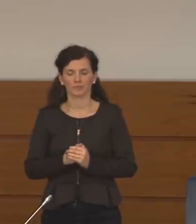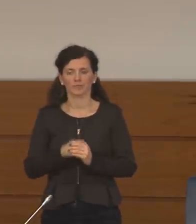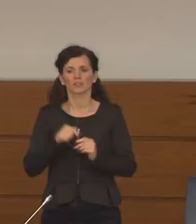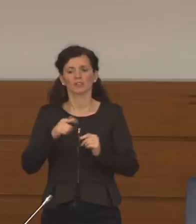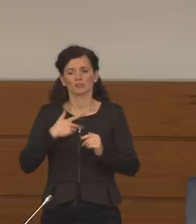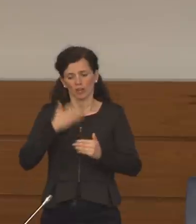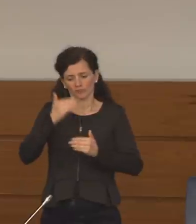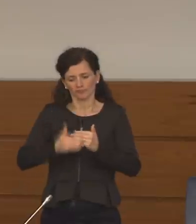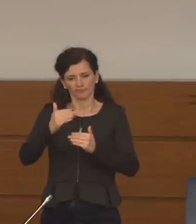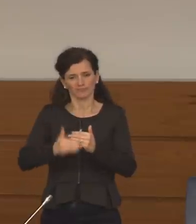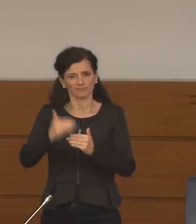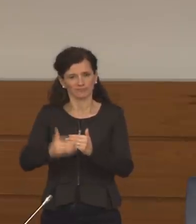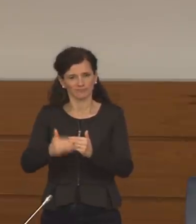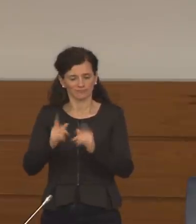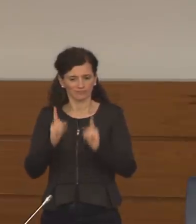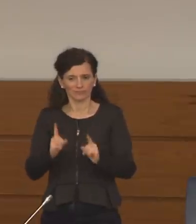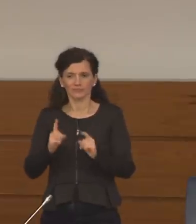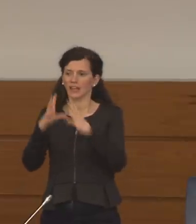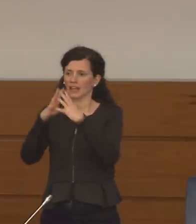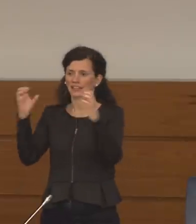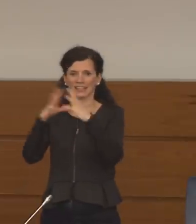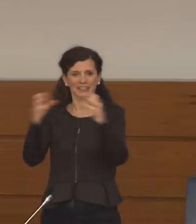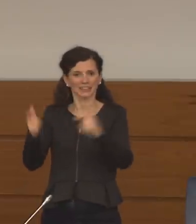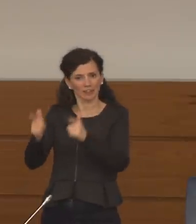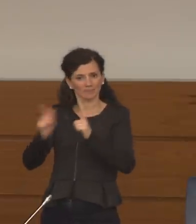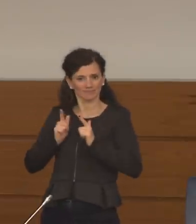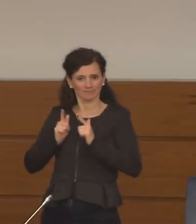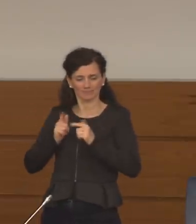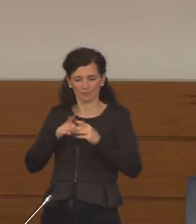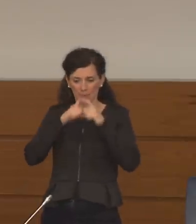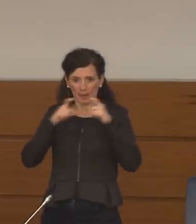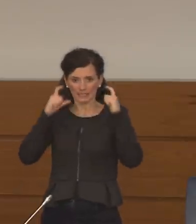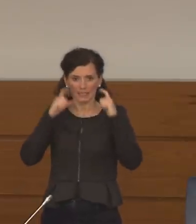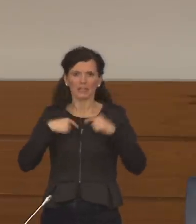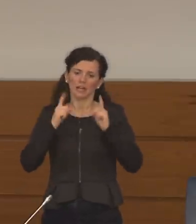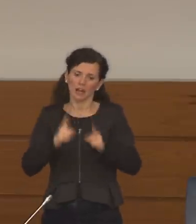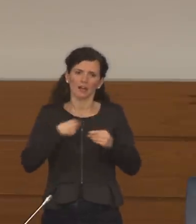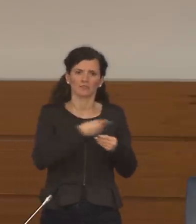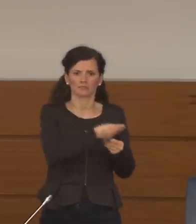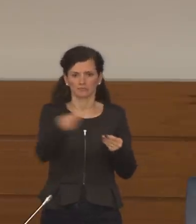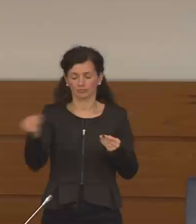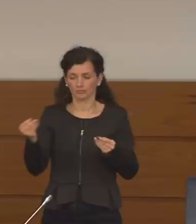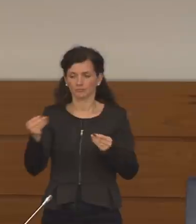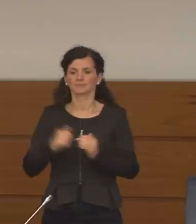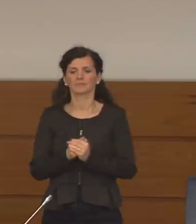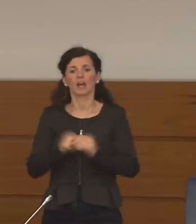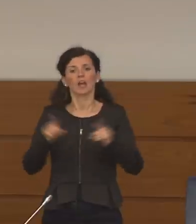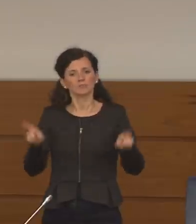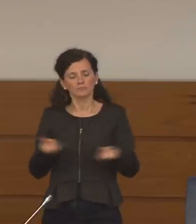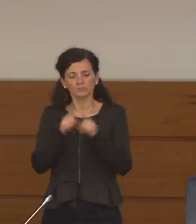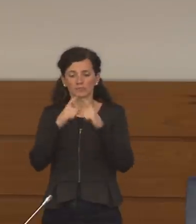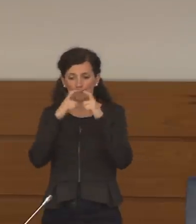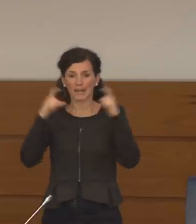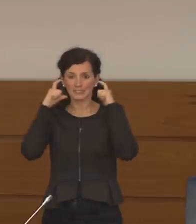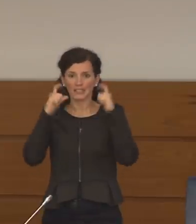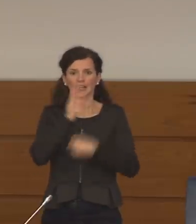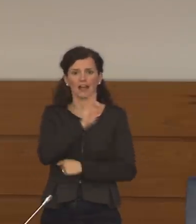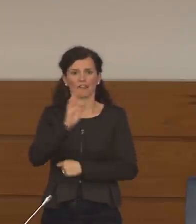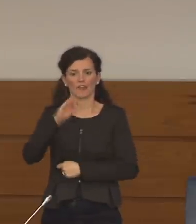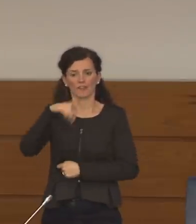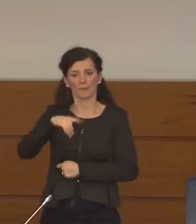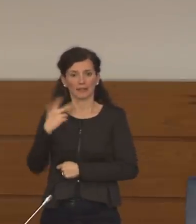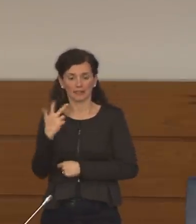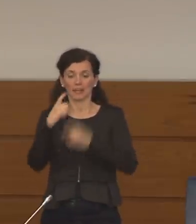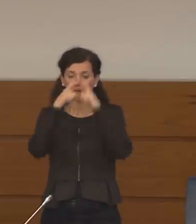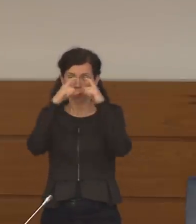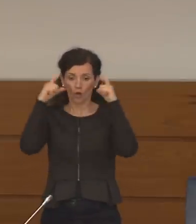diversificate a seconda delle ditte fornitrici analogamente abbiamo poi la fornitura di mascherine ffp3 occhiali